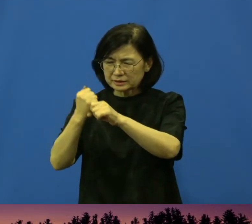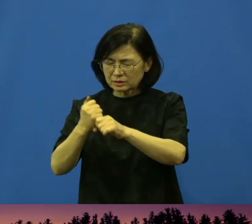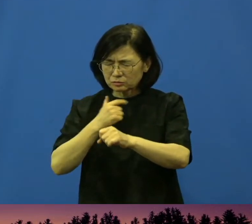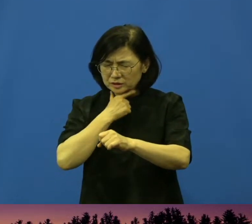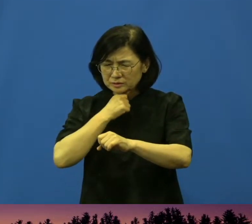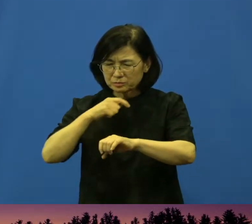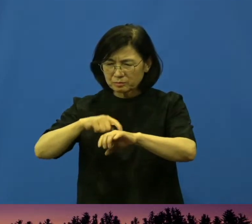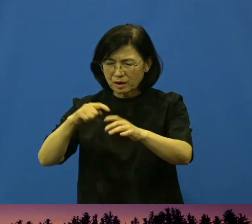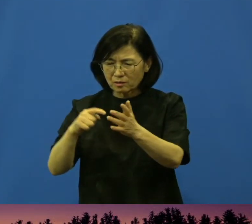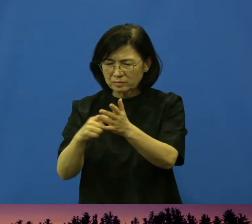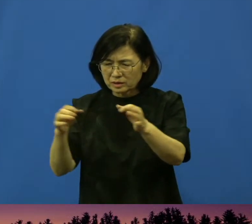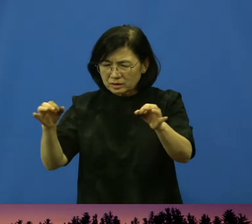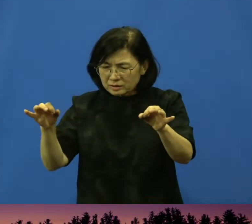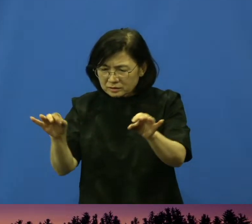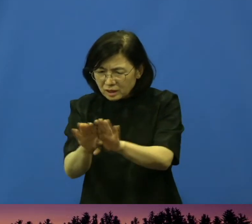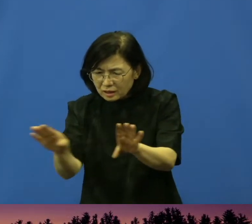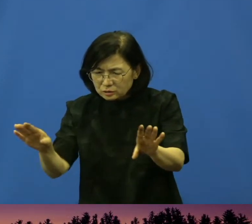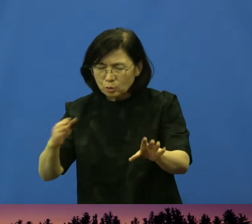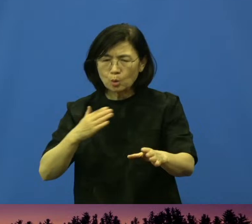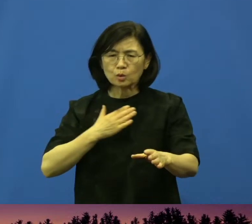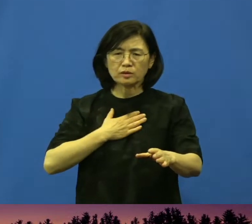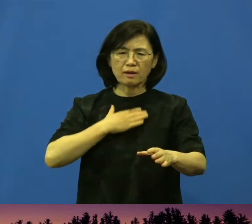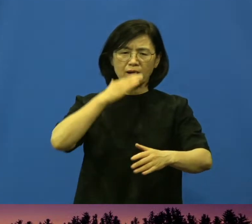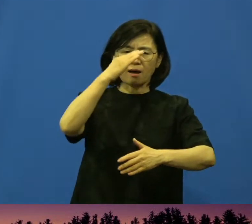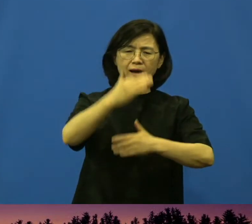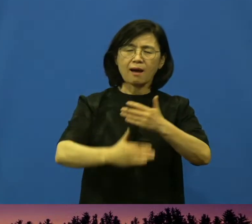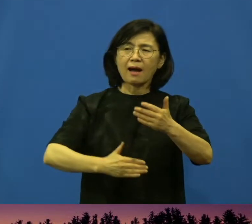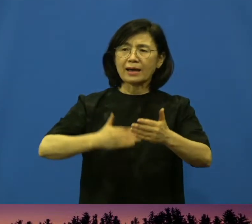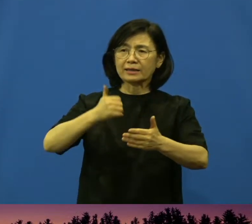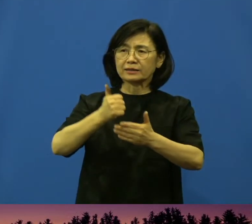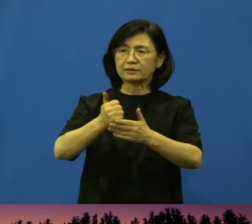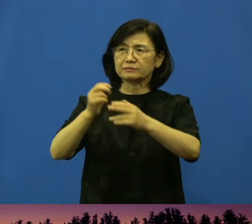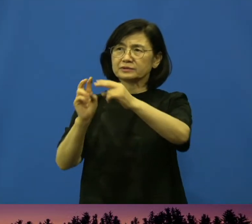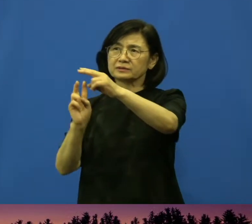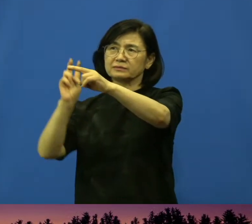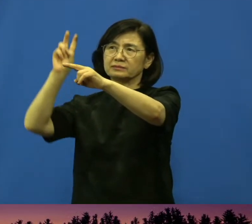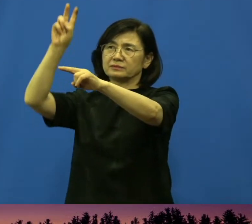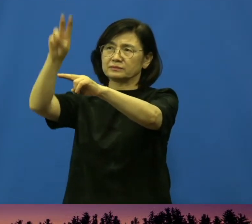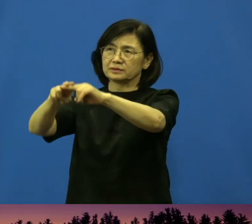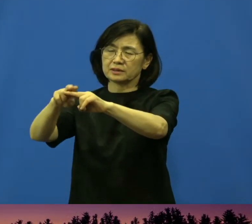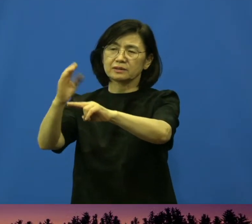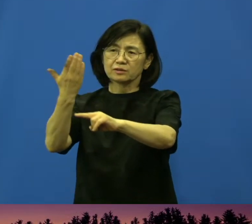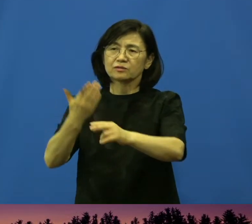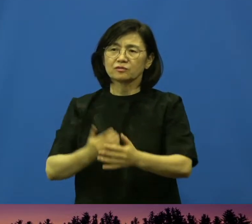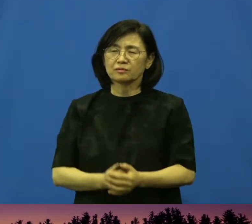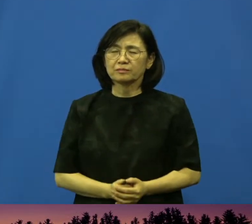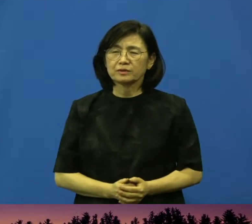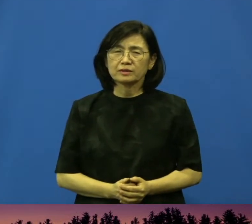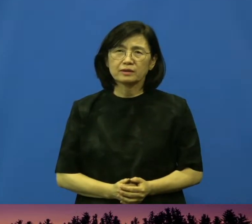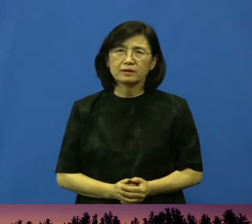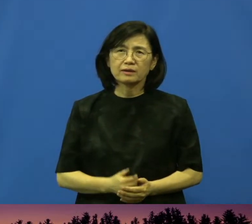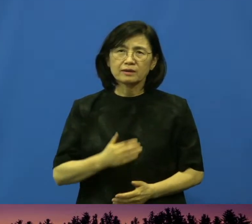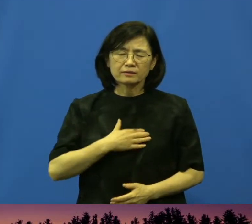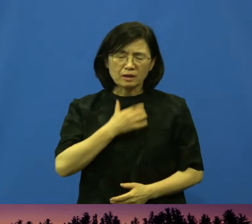내가 하나님이 된 거예요. 그죠? 내가 하나님이 돼 있다니까요. 내가 원하는 대로 다